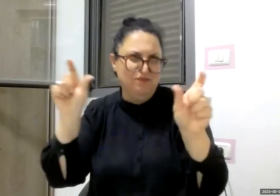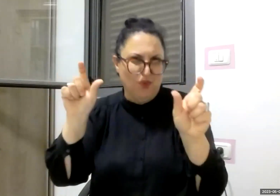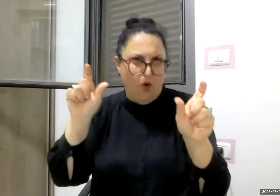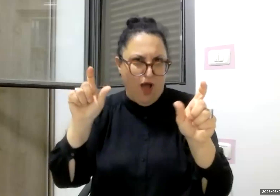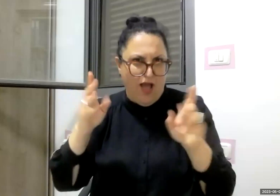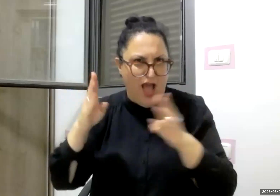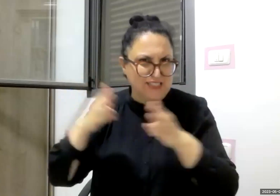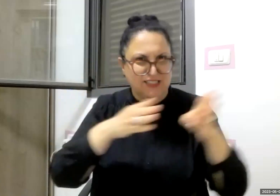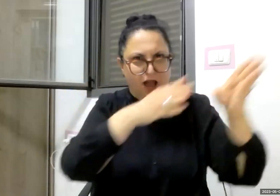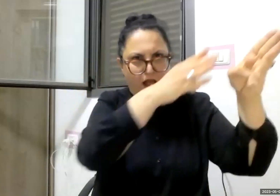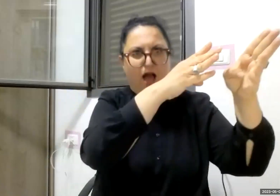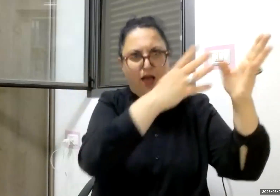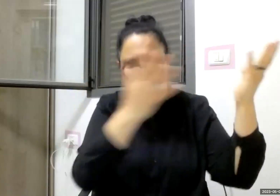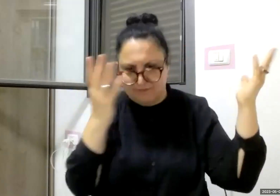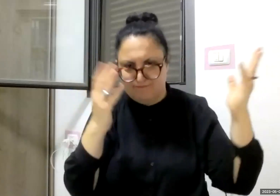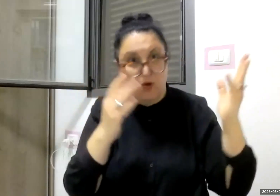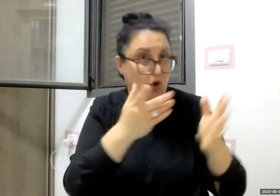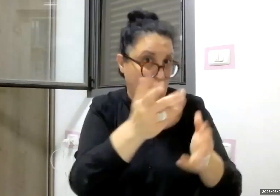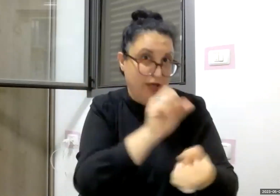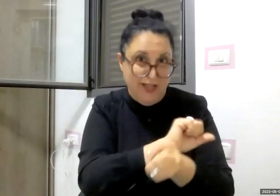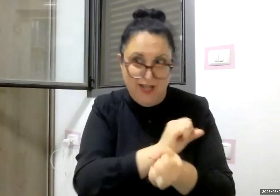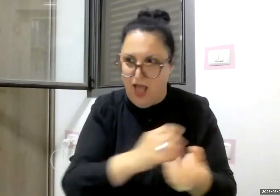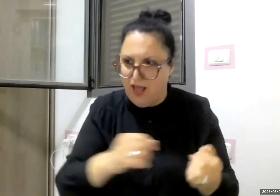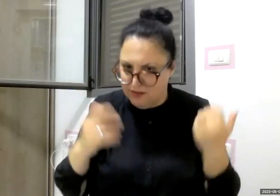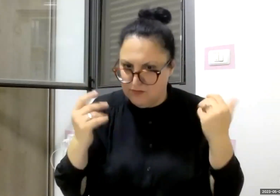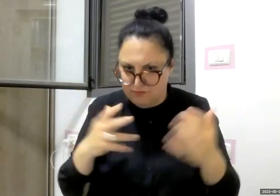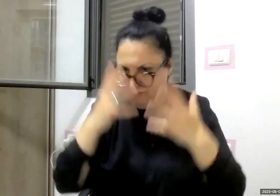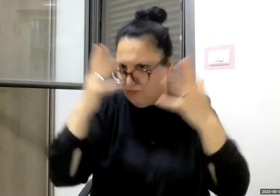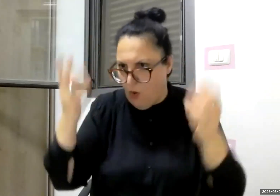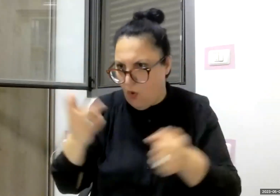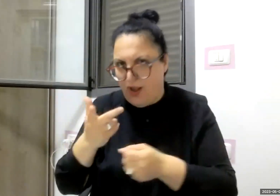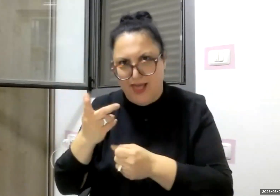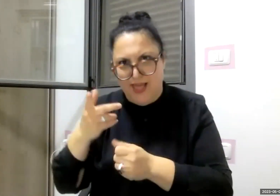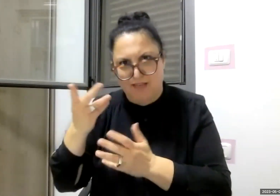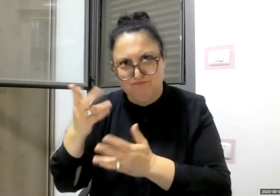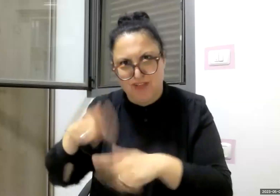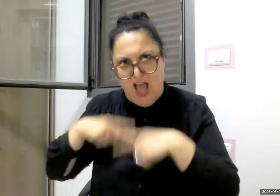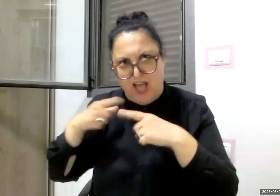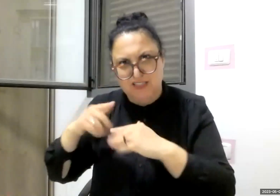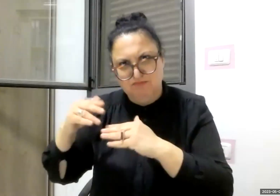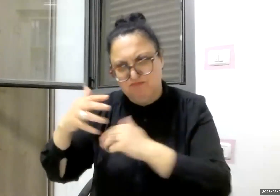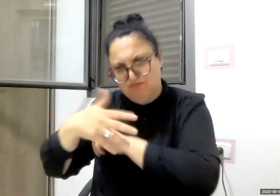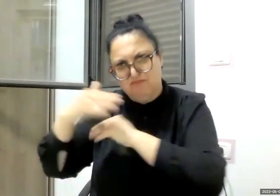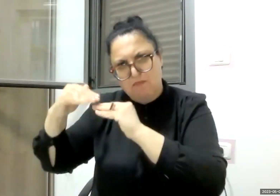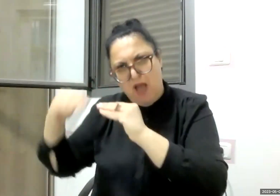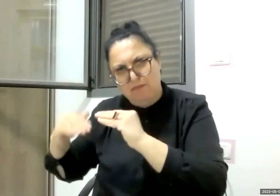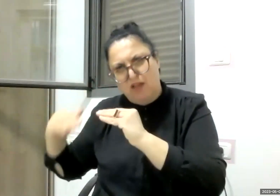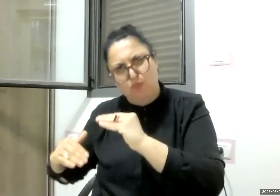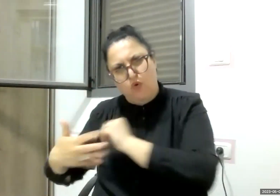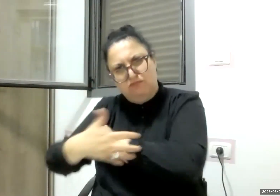תמיכה ולמנוע את ההסללה הזאת או למשל שמובילה לכליעה או לחיים במעמד